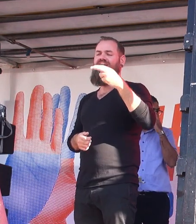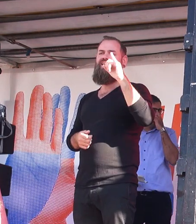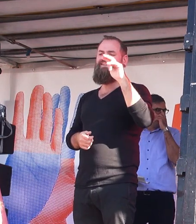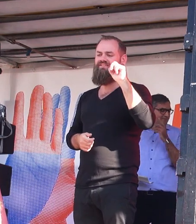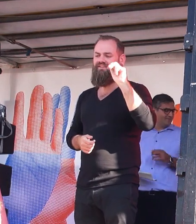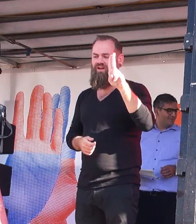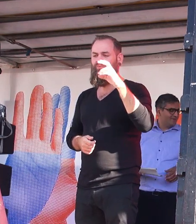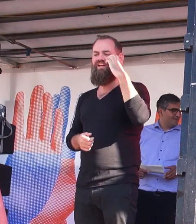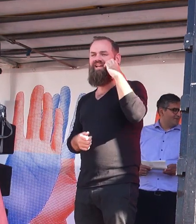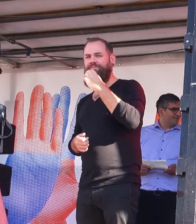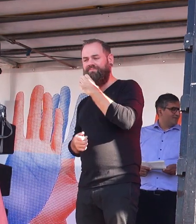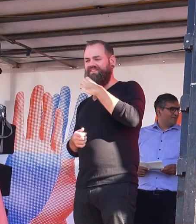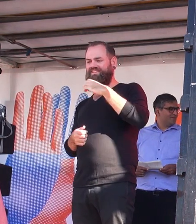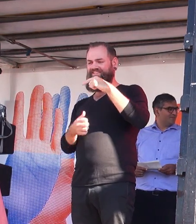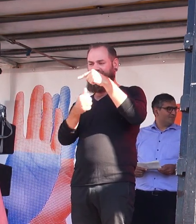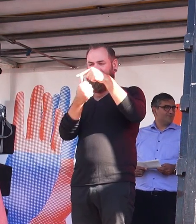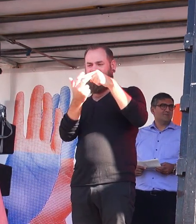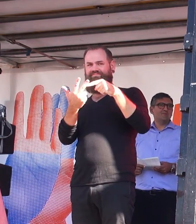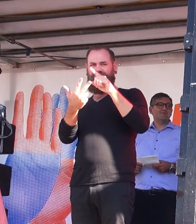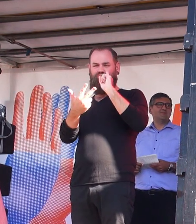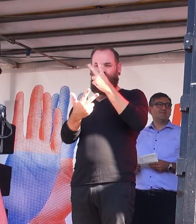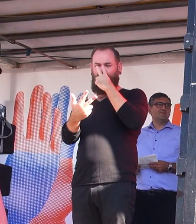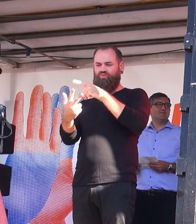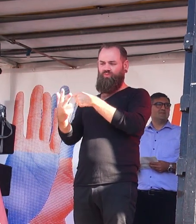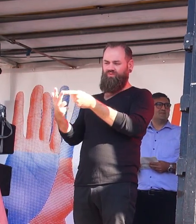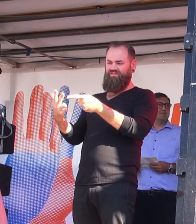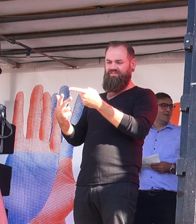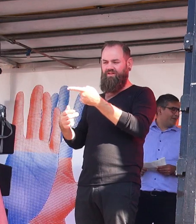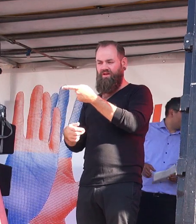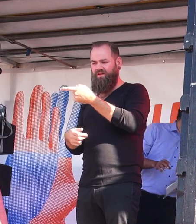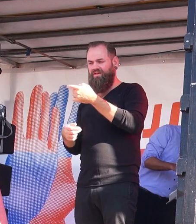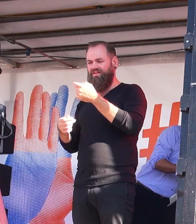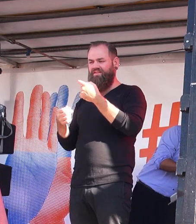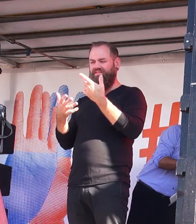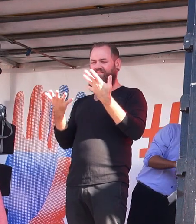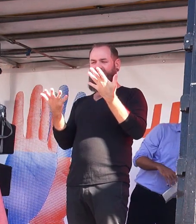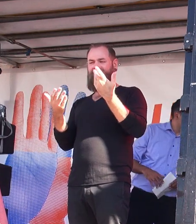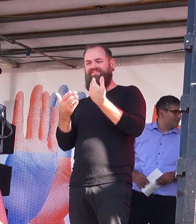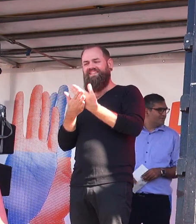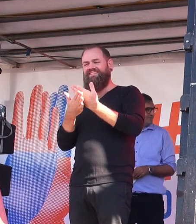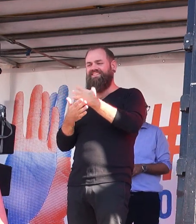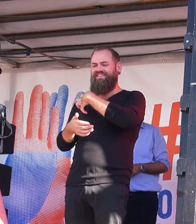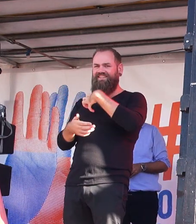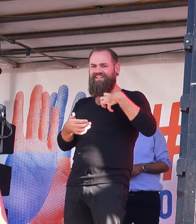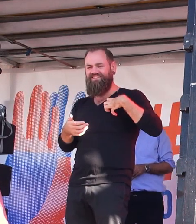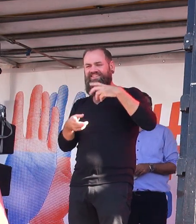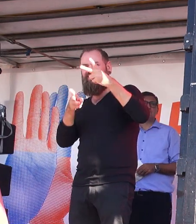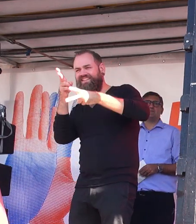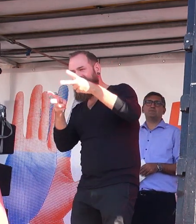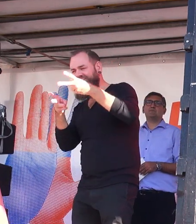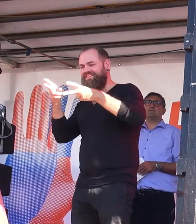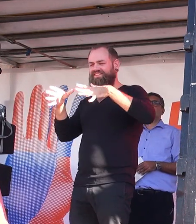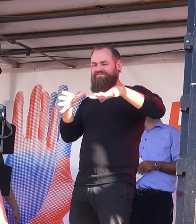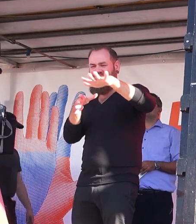nichts gelernt? Mölln, Solingen, rassistische Morde an Mama Serbini inmitten Dresdner Gerichts. Haben wir nichts gelernt? Bis